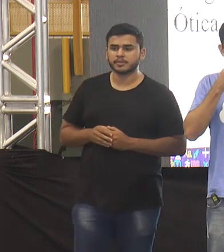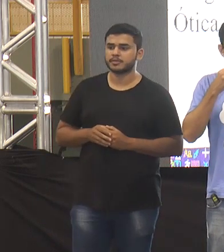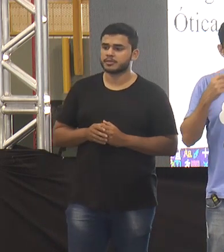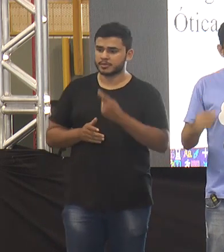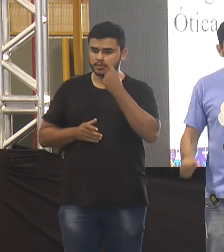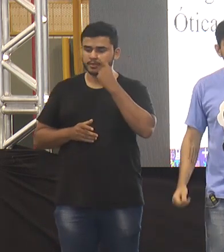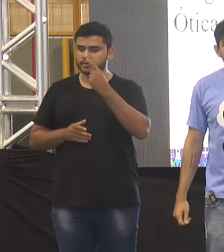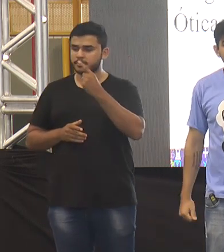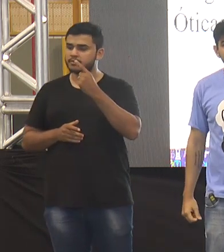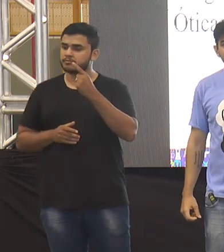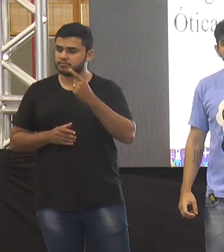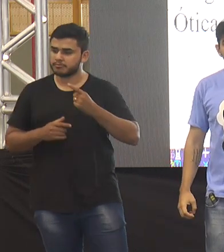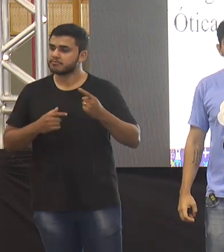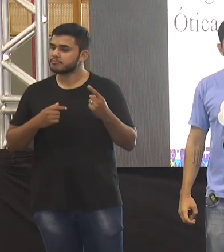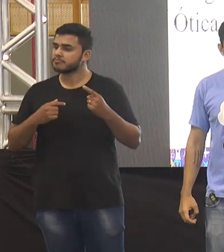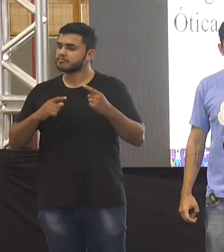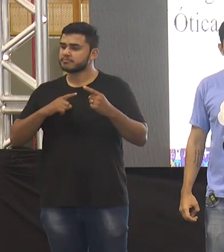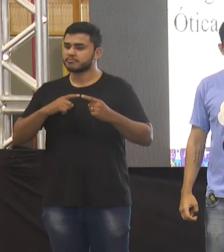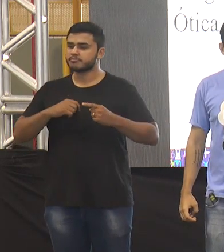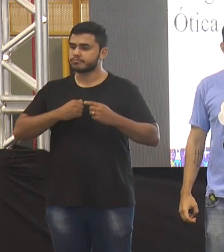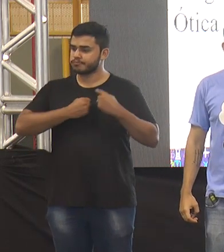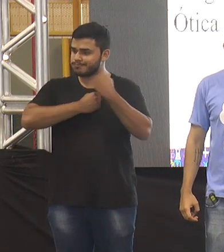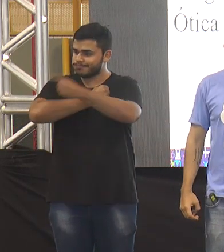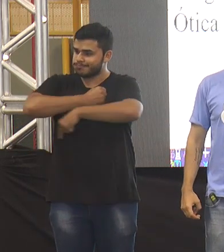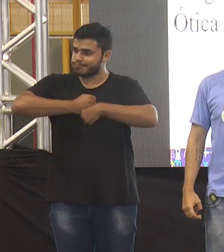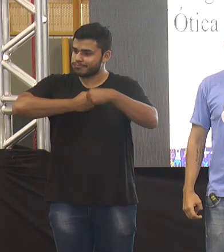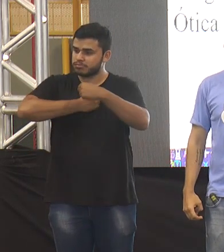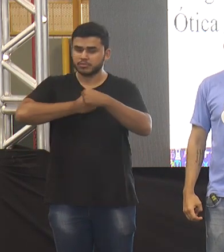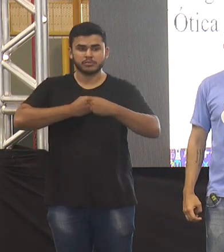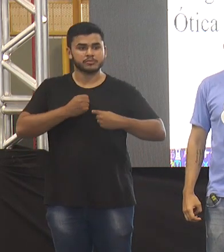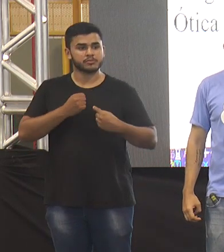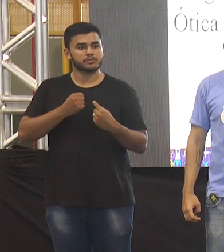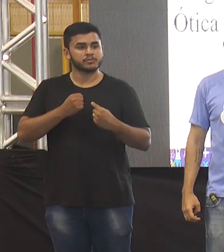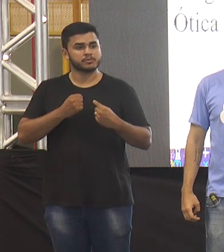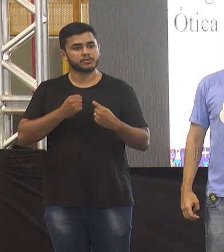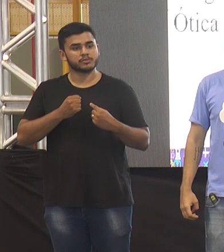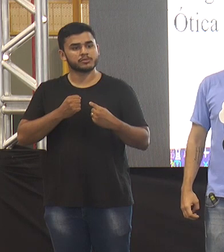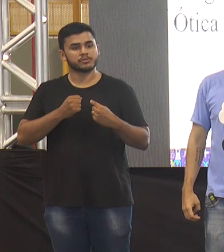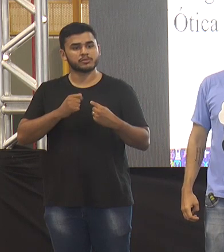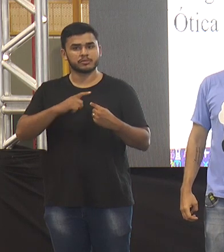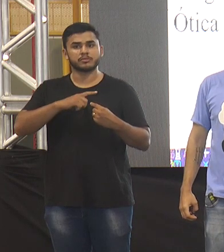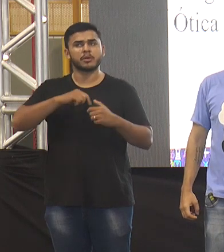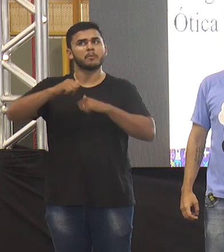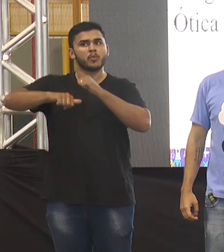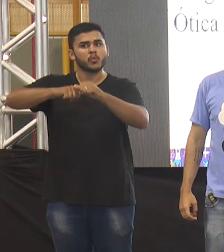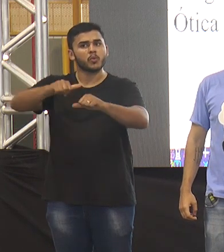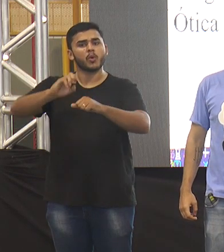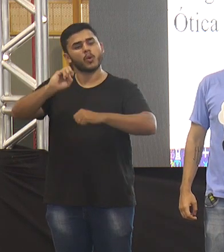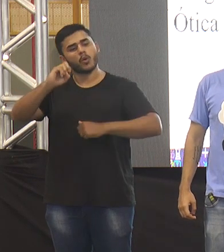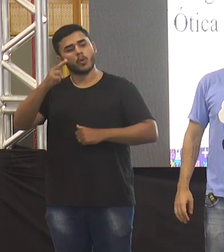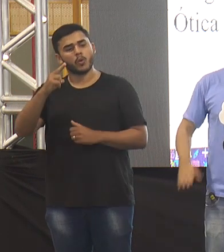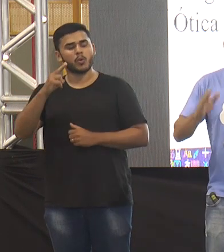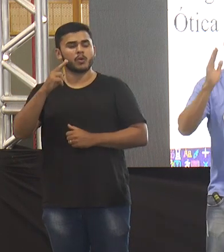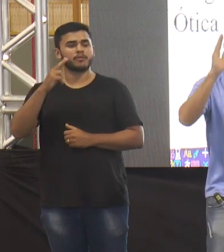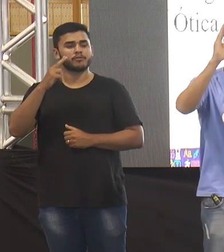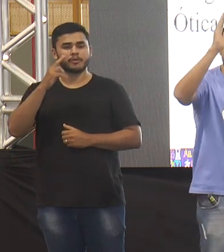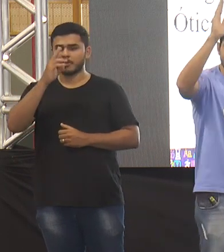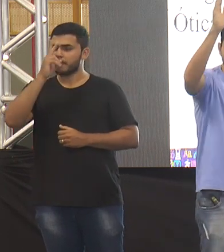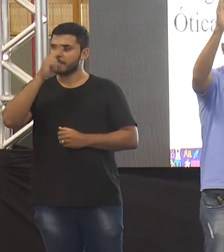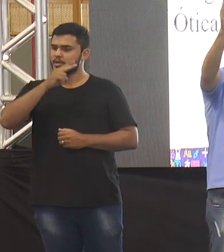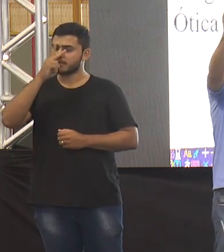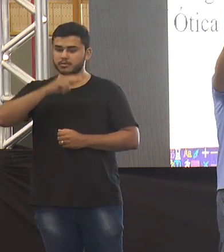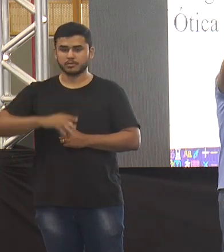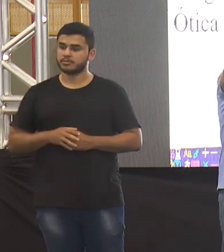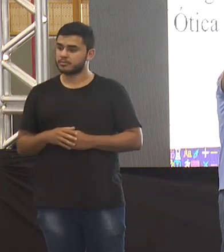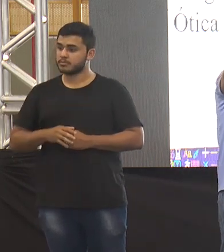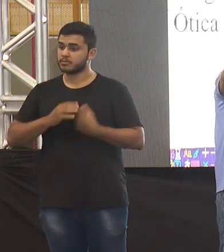O Capitão América, ele é plano ou ele é esférico? O Capitão América é plano. O Capitão América,